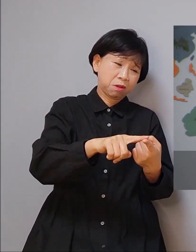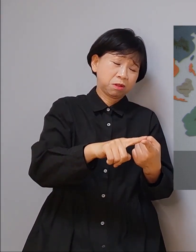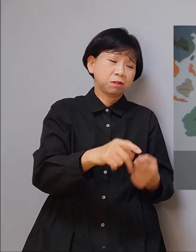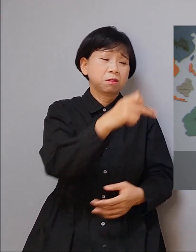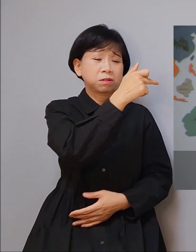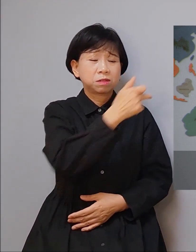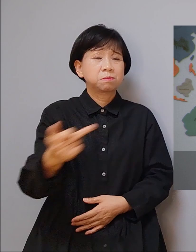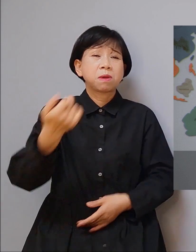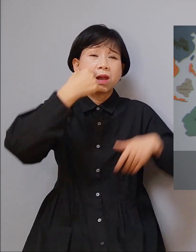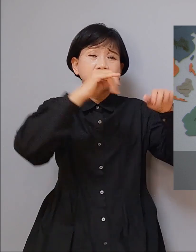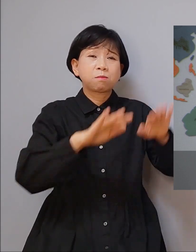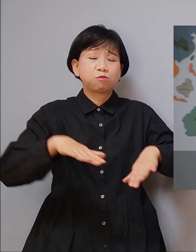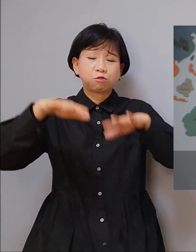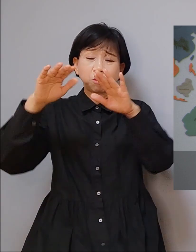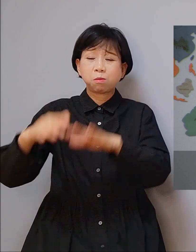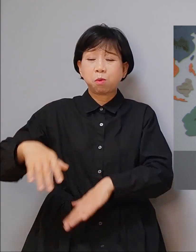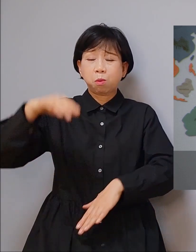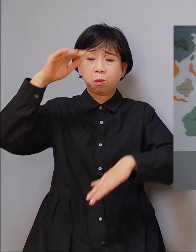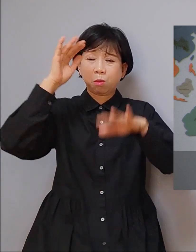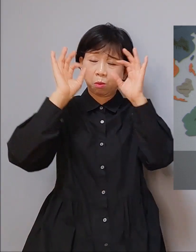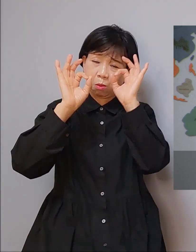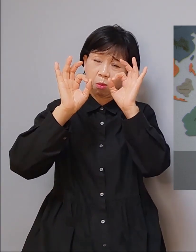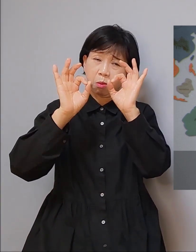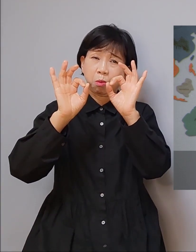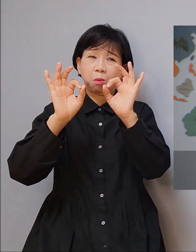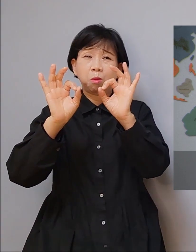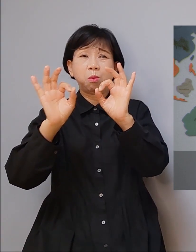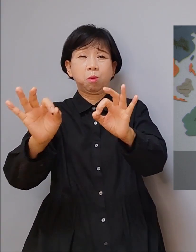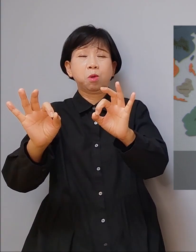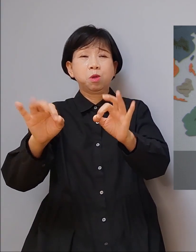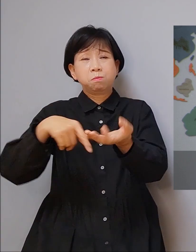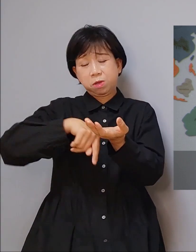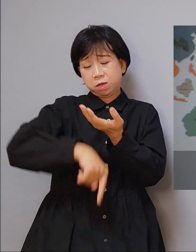거기서 저 큰 바다 물결 보고